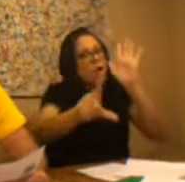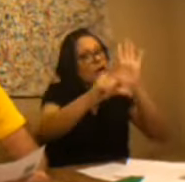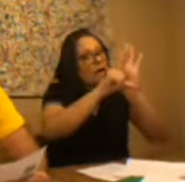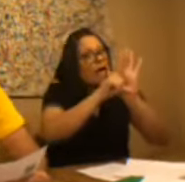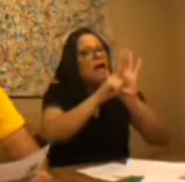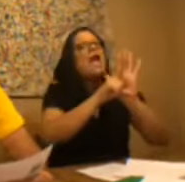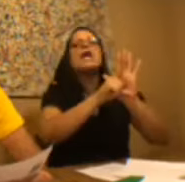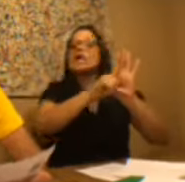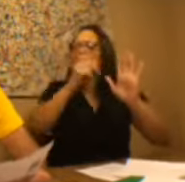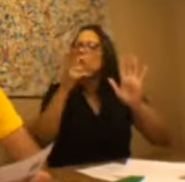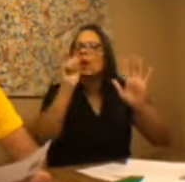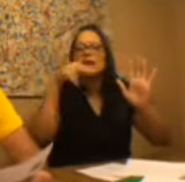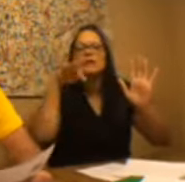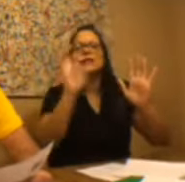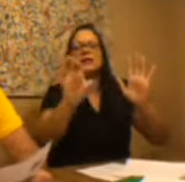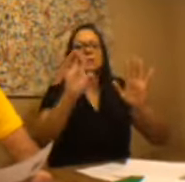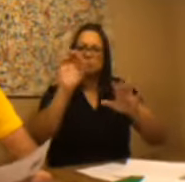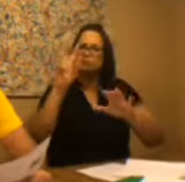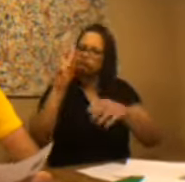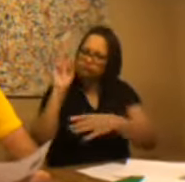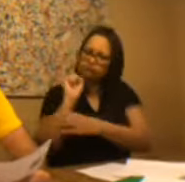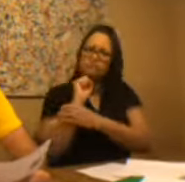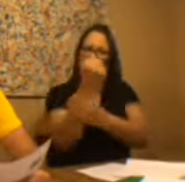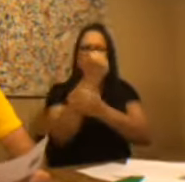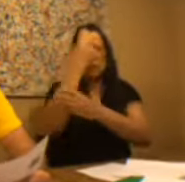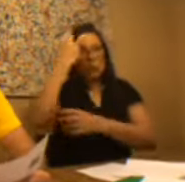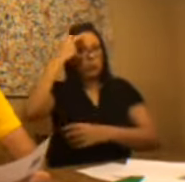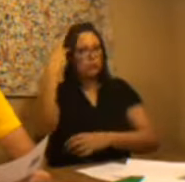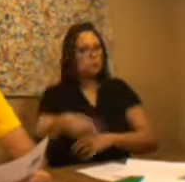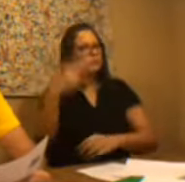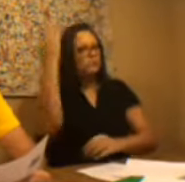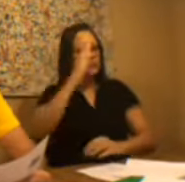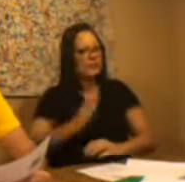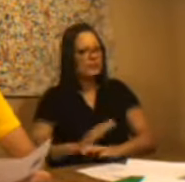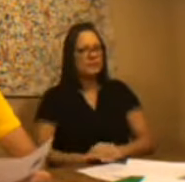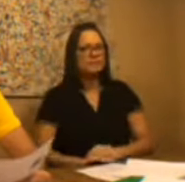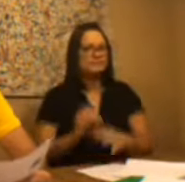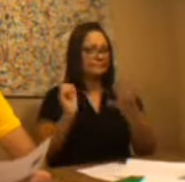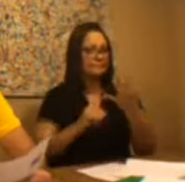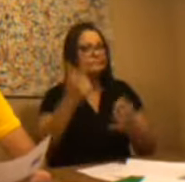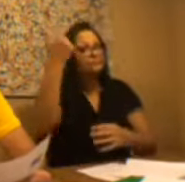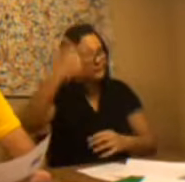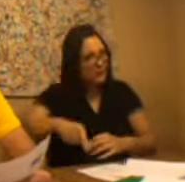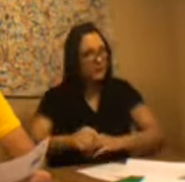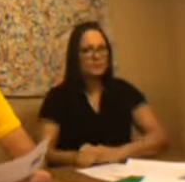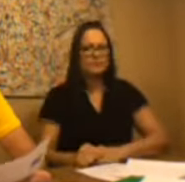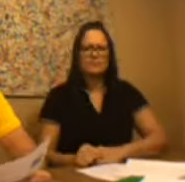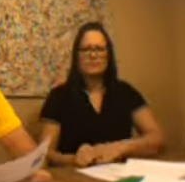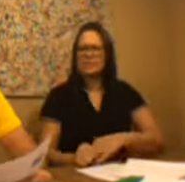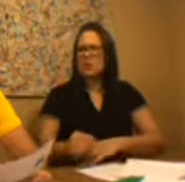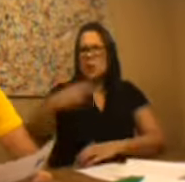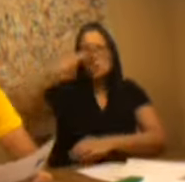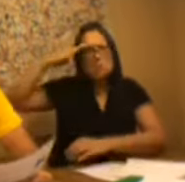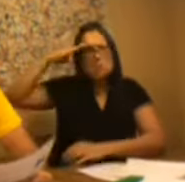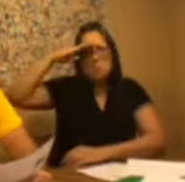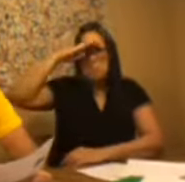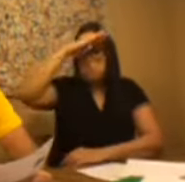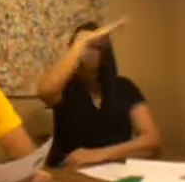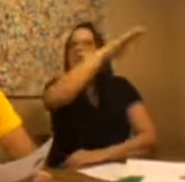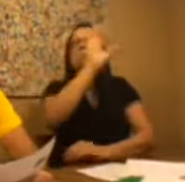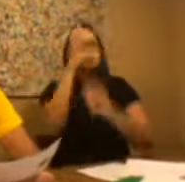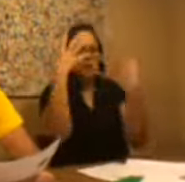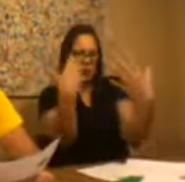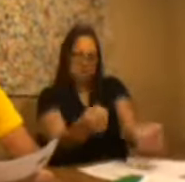e vamos preservar a cultura brasileiro diz aqui que bolsonaro empregaria mulher com o salário inferior de homens